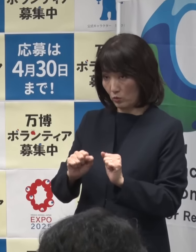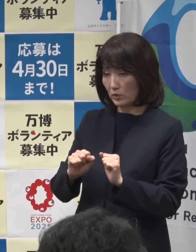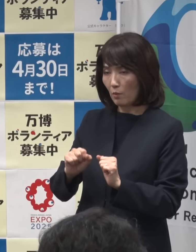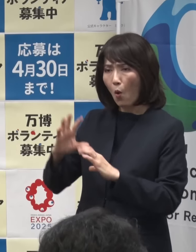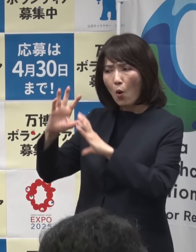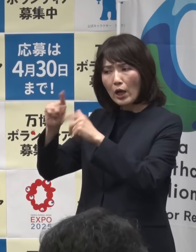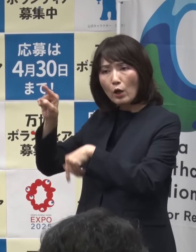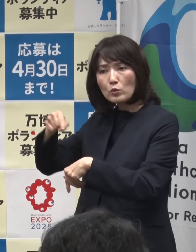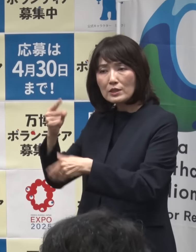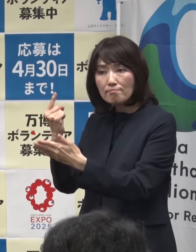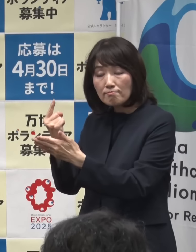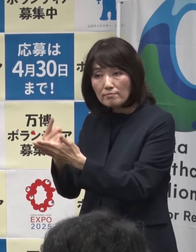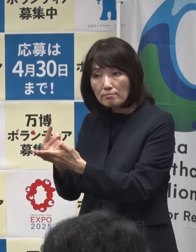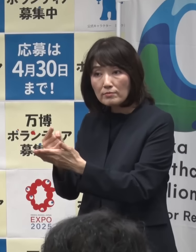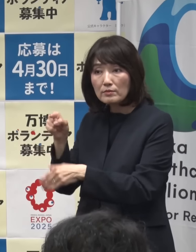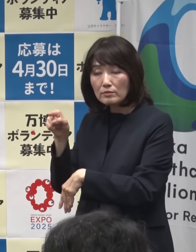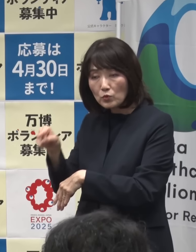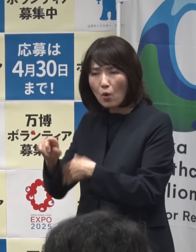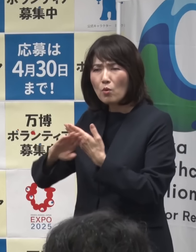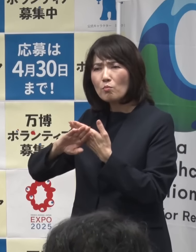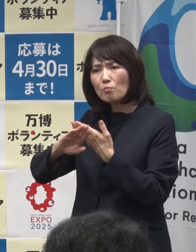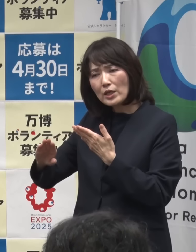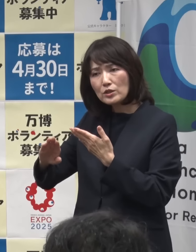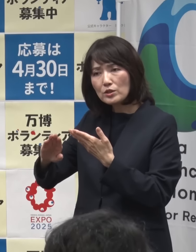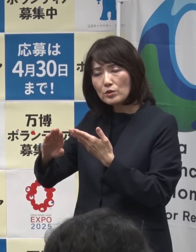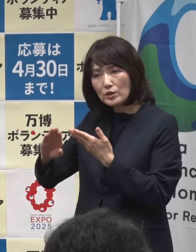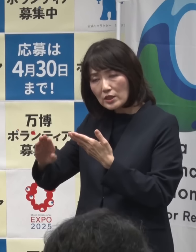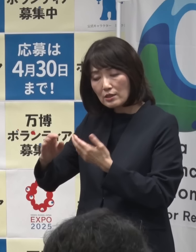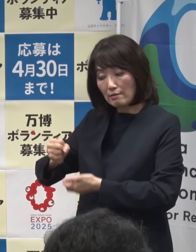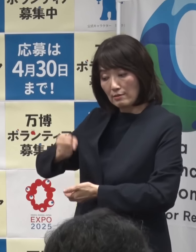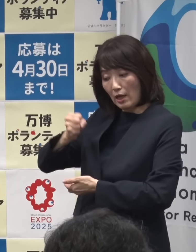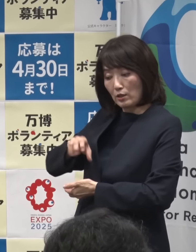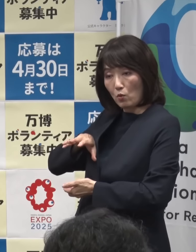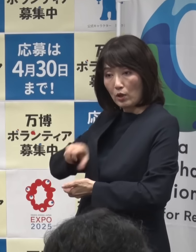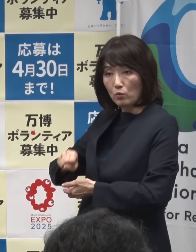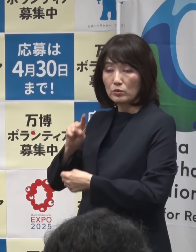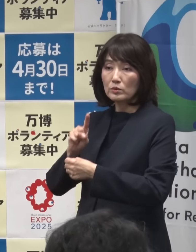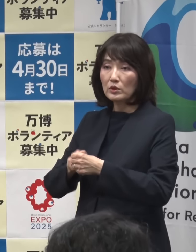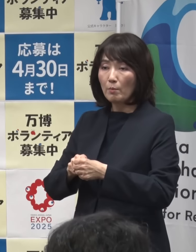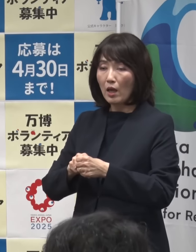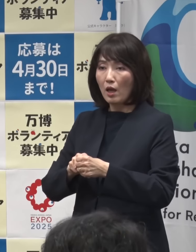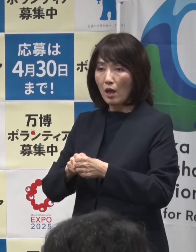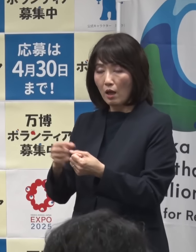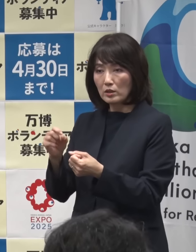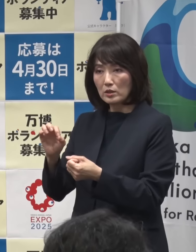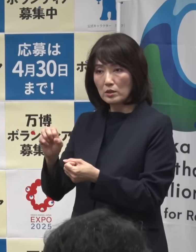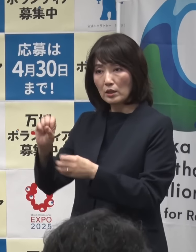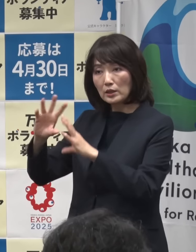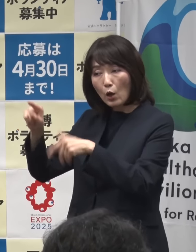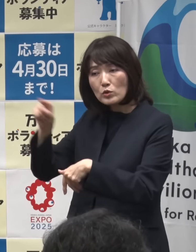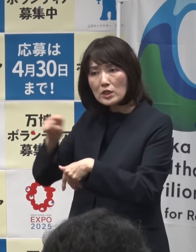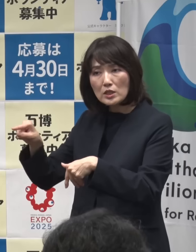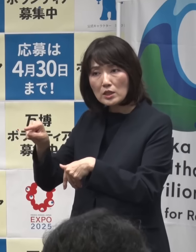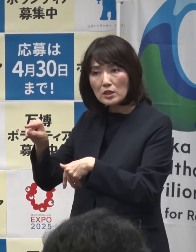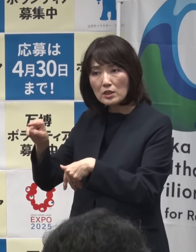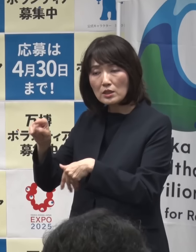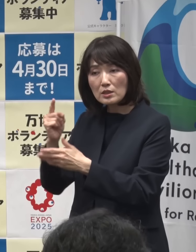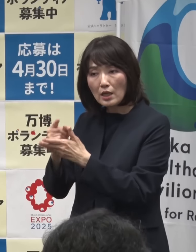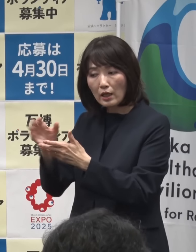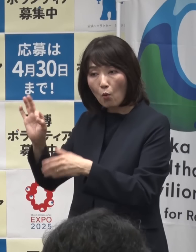特化してその別 の, あのやっぱり財源を確保することが必要だというのはあ